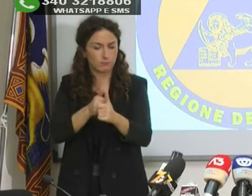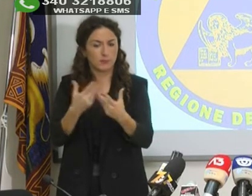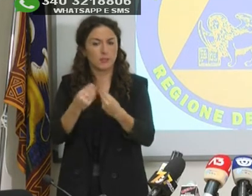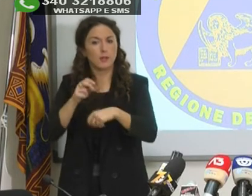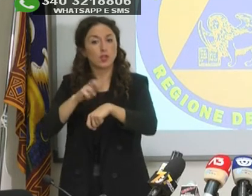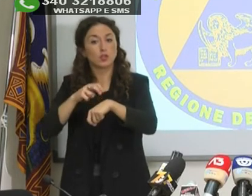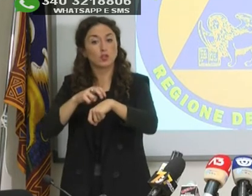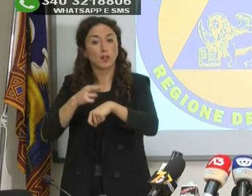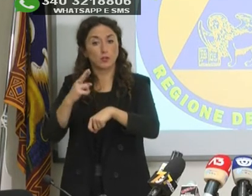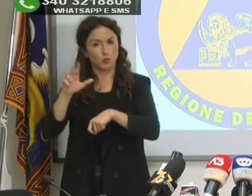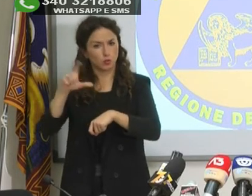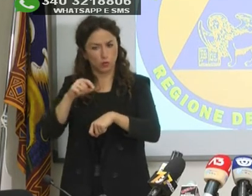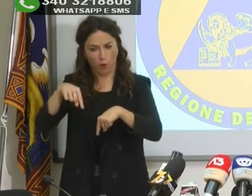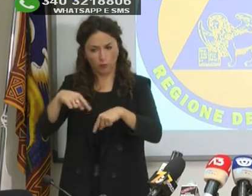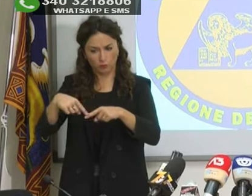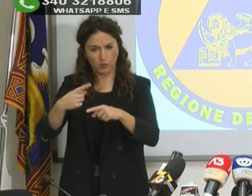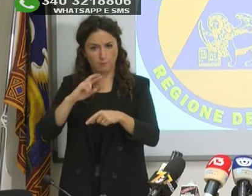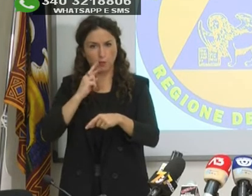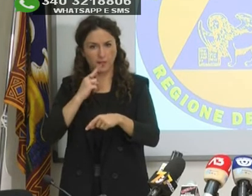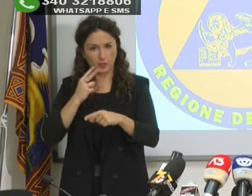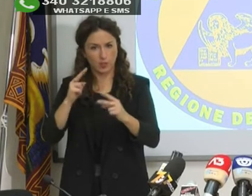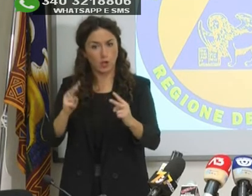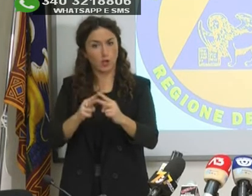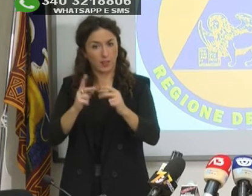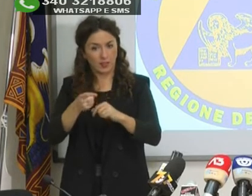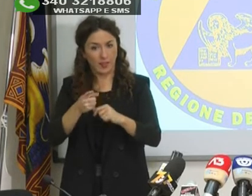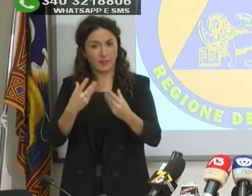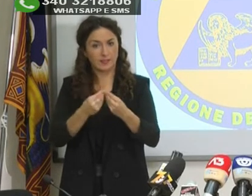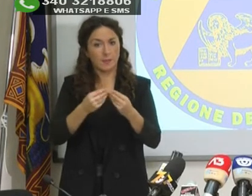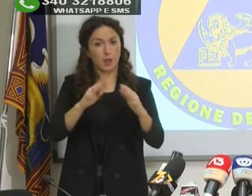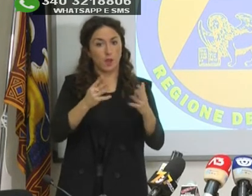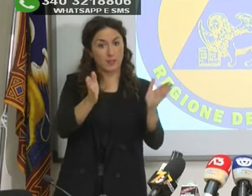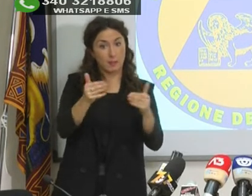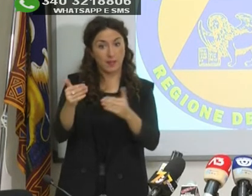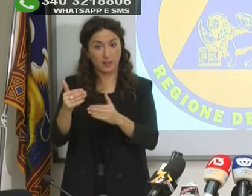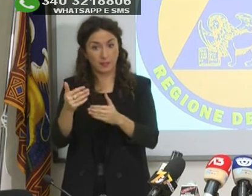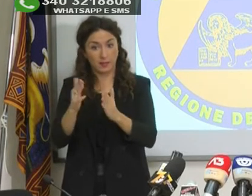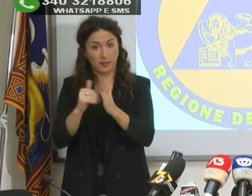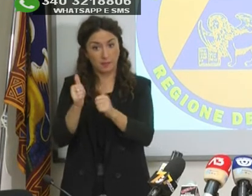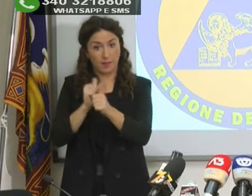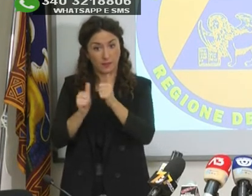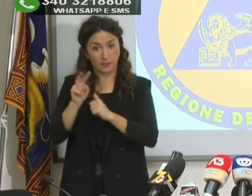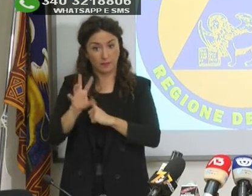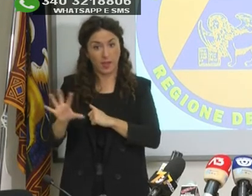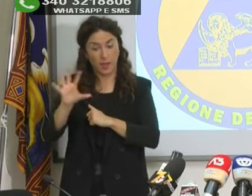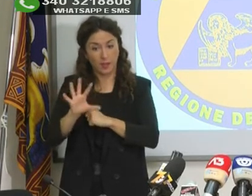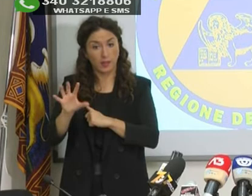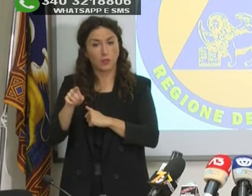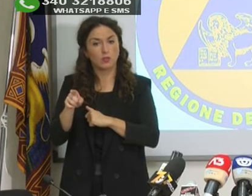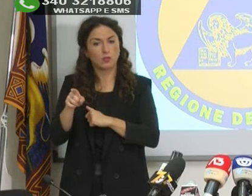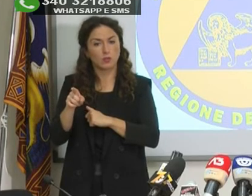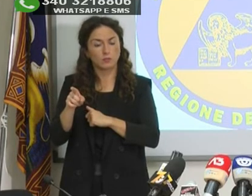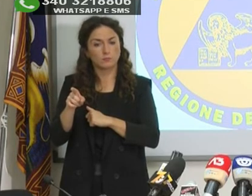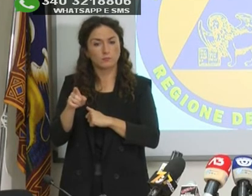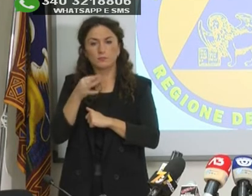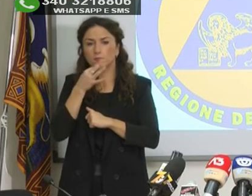Russo mi sembra che abbia un incontro oggi pomeriggio con i 9 dipartimenti di prevenzione che ci sono in Veneto per la suddivisione. Questo cosa vuol dire?